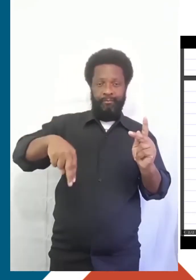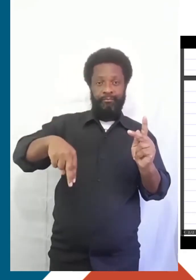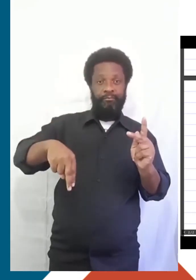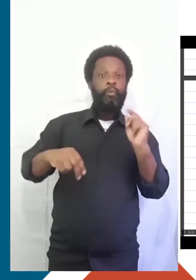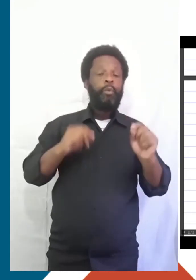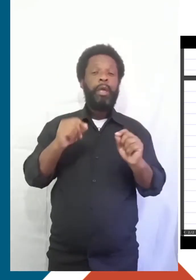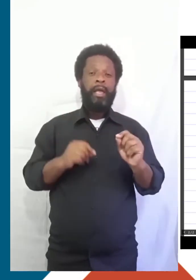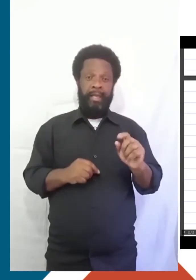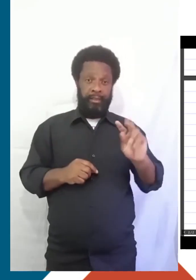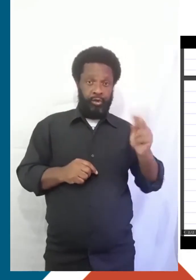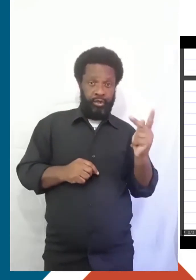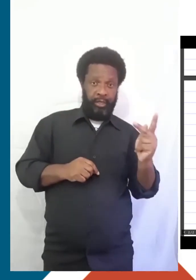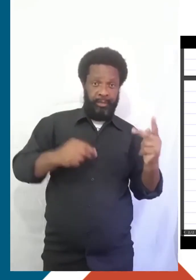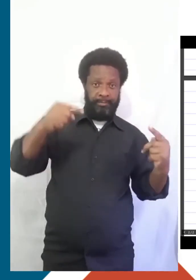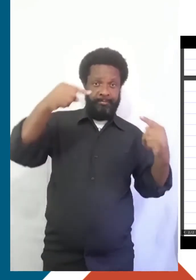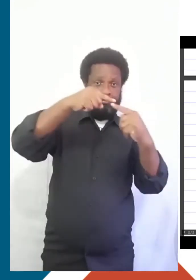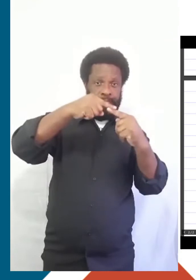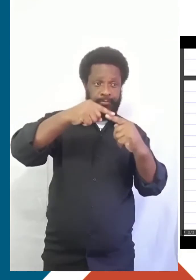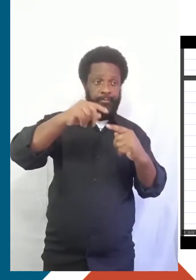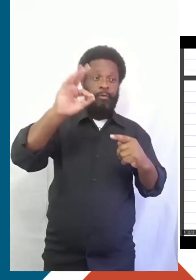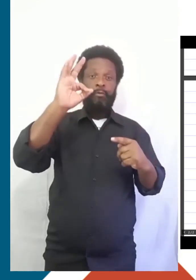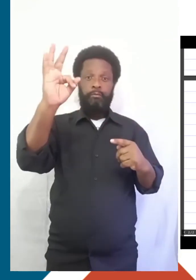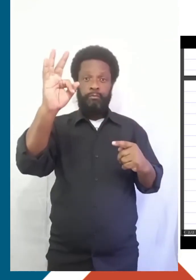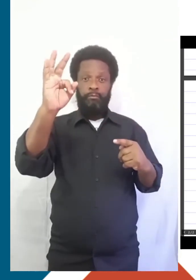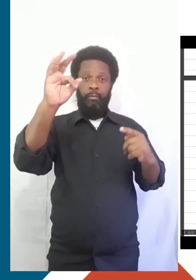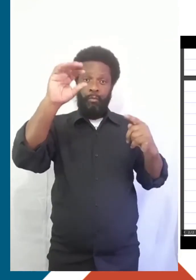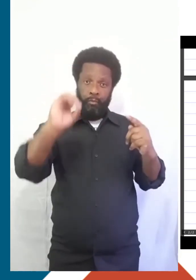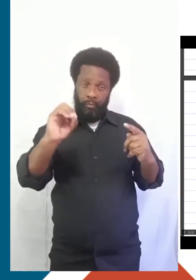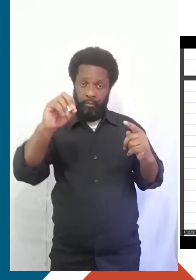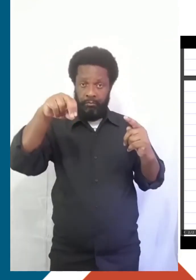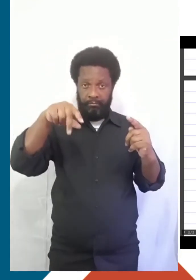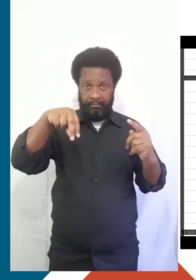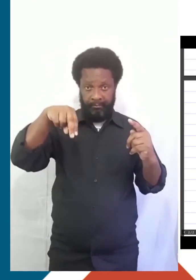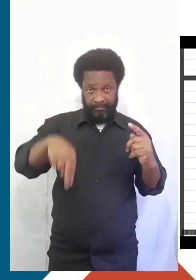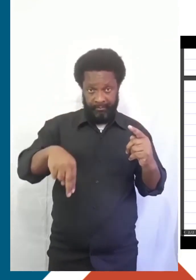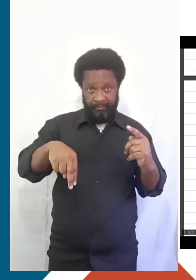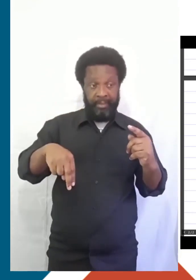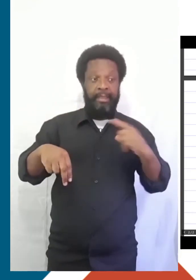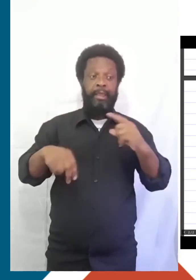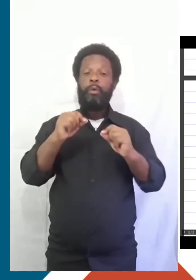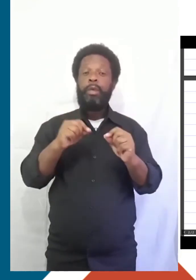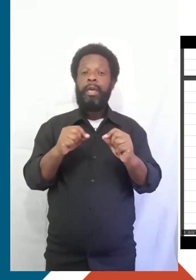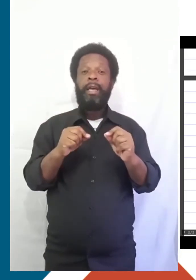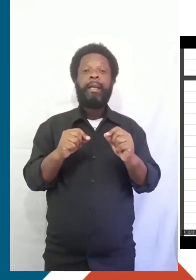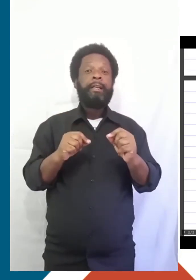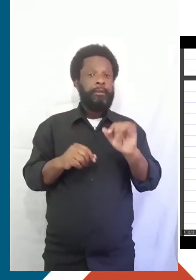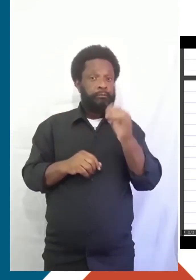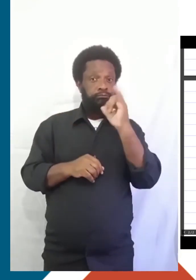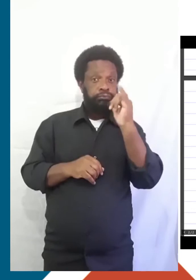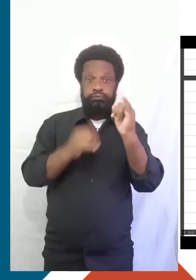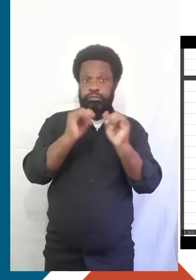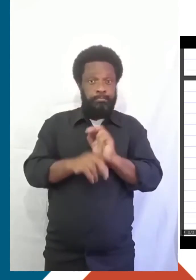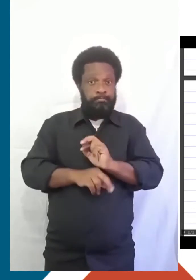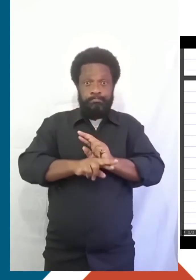acontece? Quando o hidrogênio se liga a flúor, oxigênio ou nitrogênio, a gente tem as